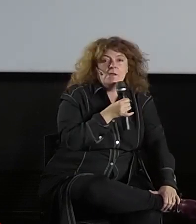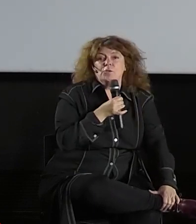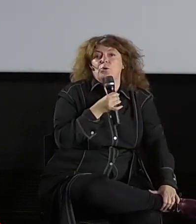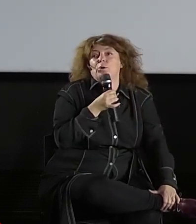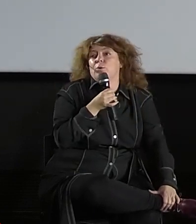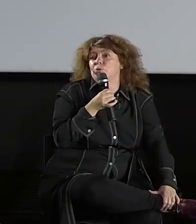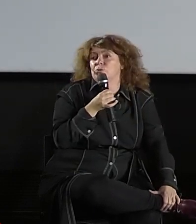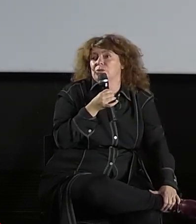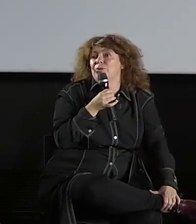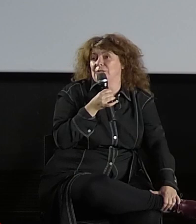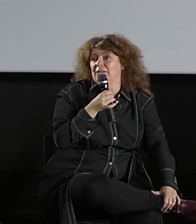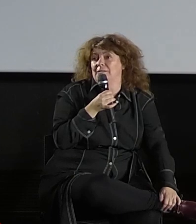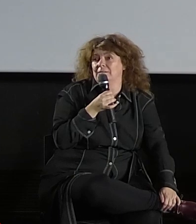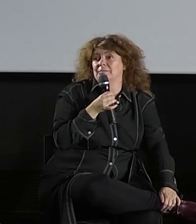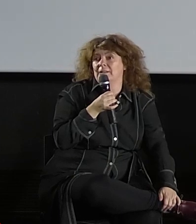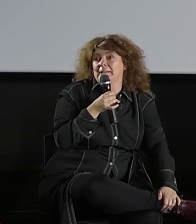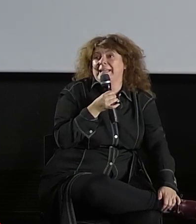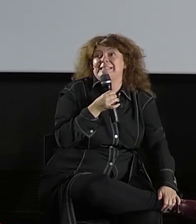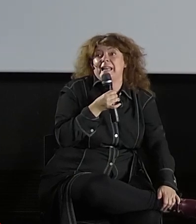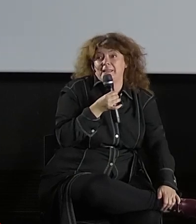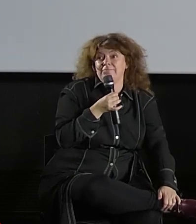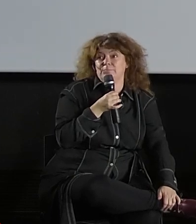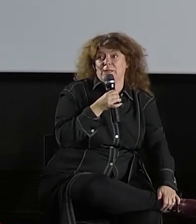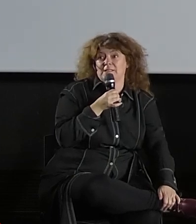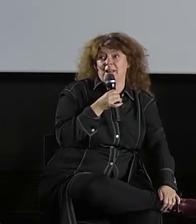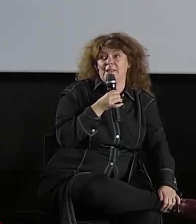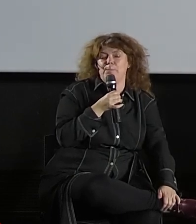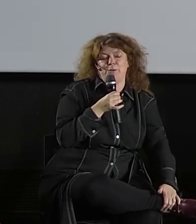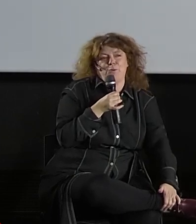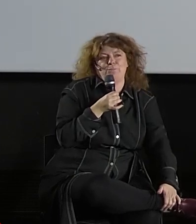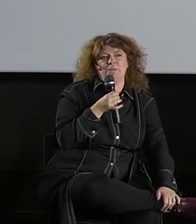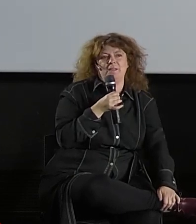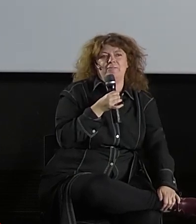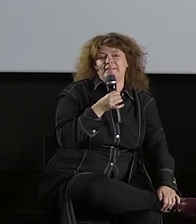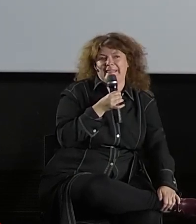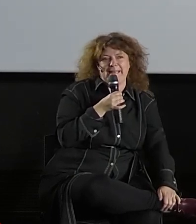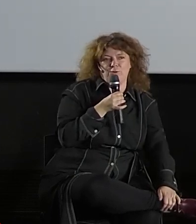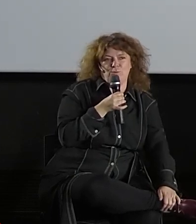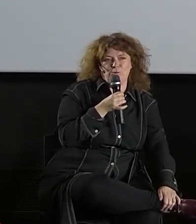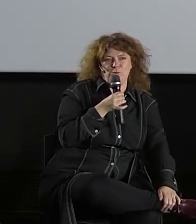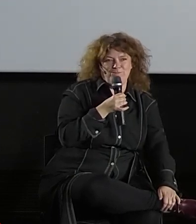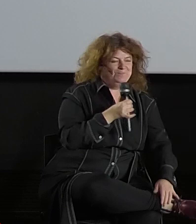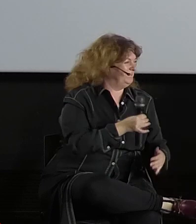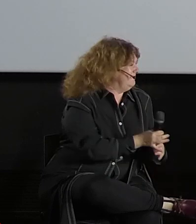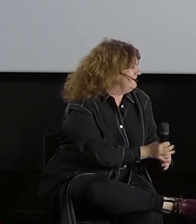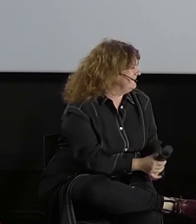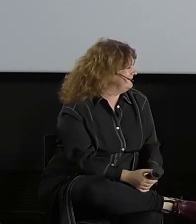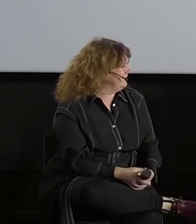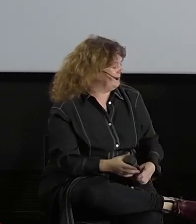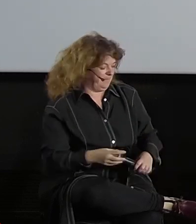son los recursos que no tienen que está la ley porque está la ley pero falta dinero como todo Claro tú Imagínate que